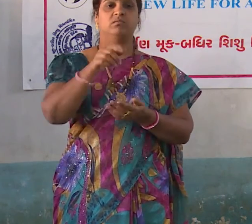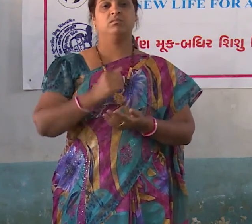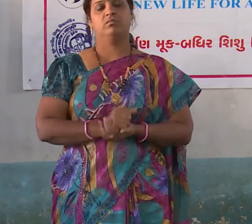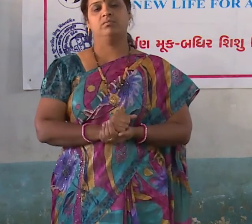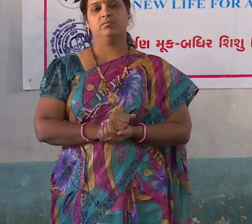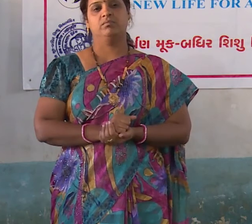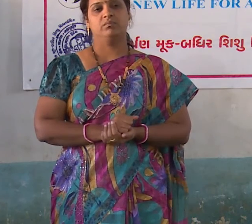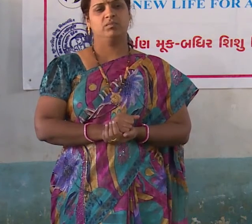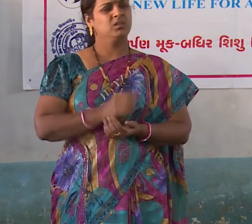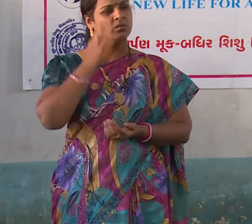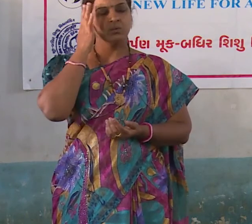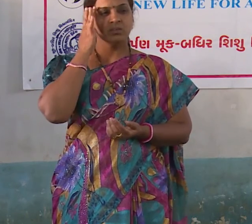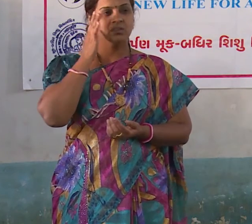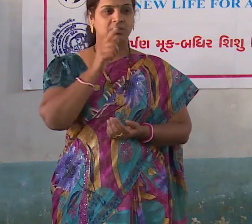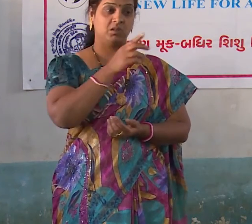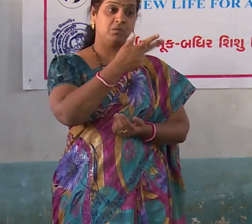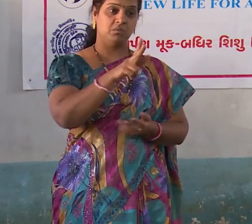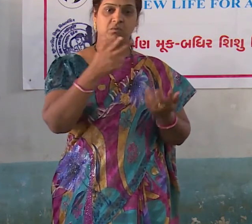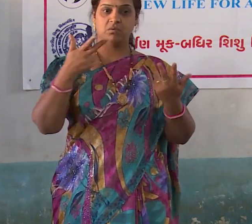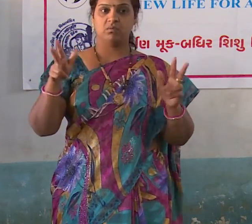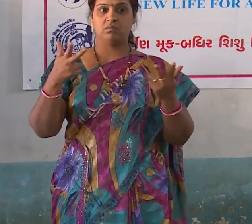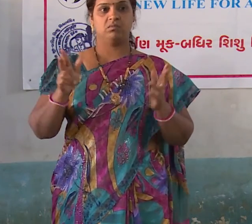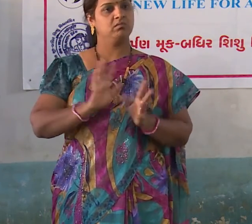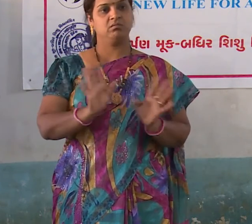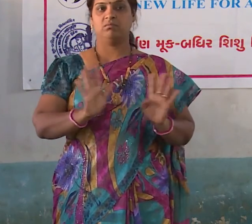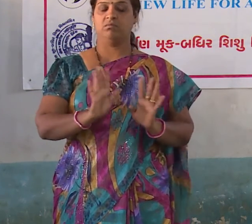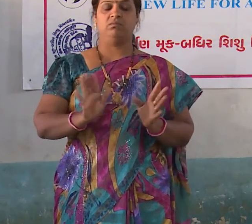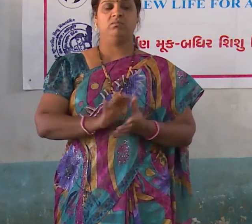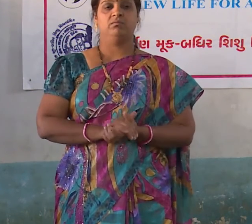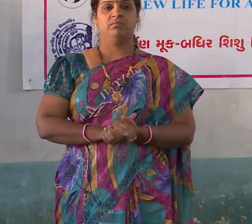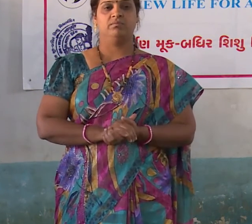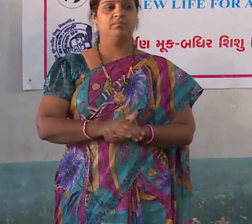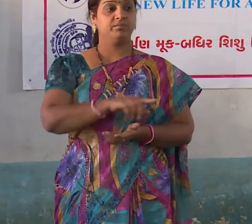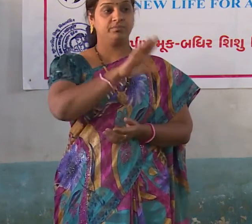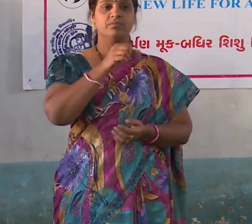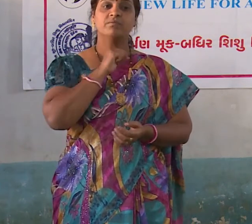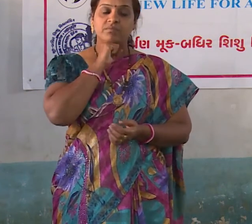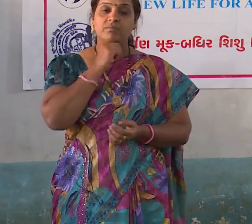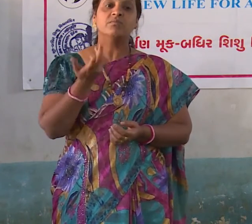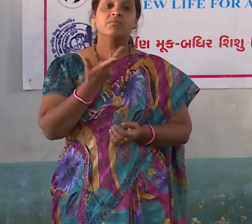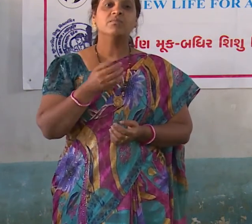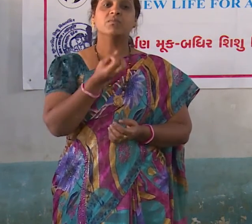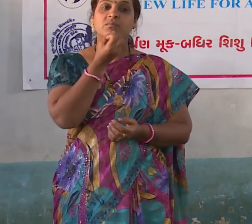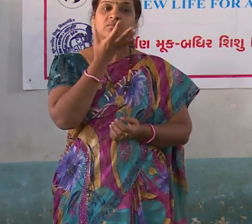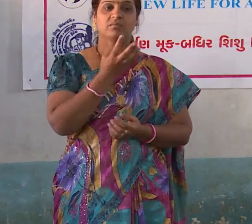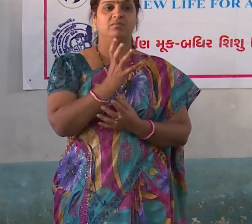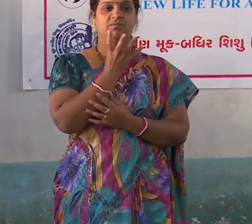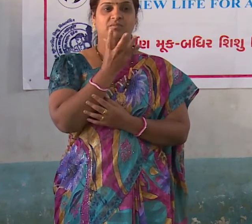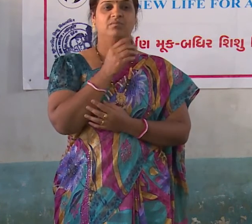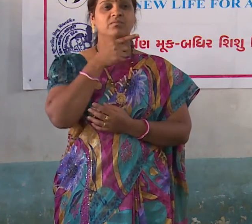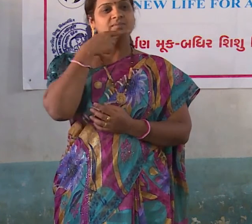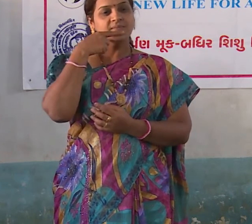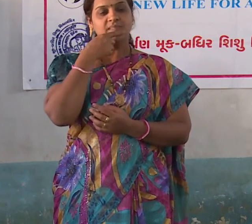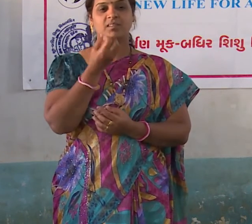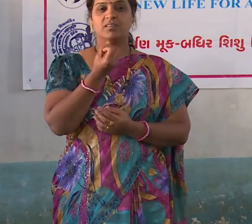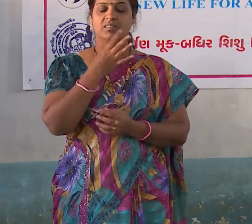नहीं, दूसरों जैसा नहीं है। उसका आसन है कमल का फूल, कमल पुष्प। नाव भी पानी